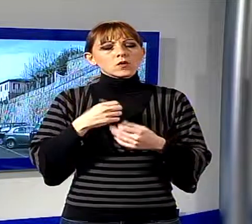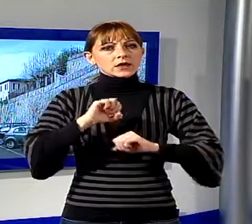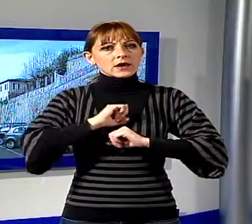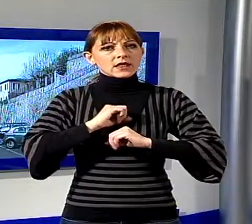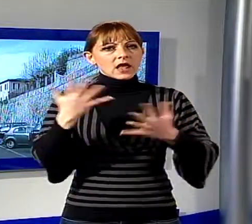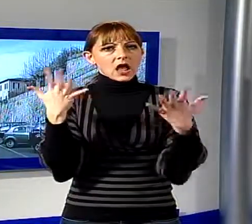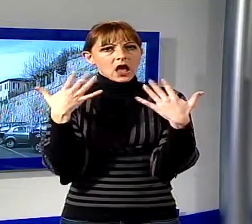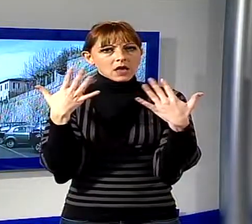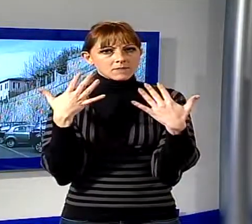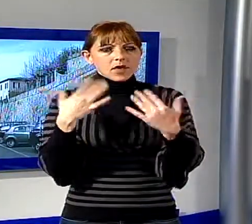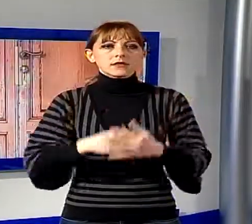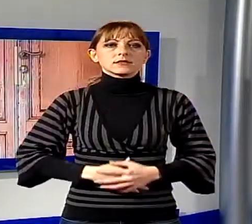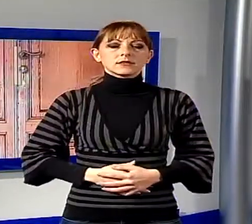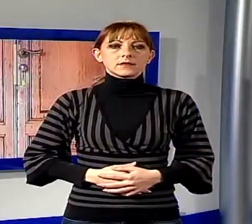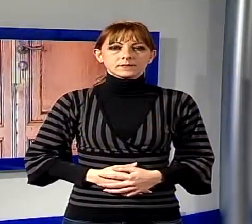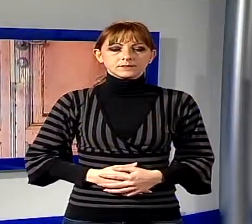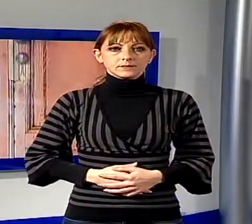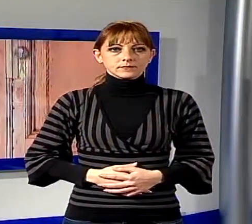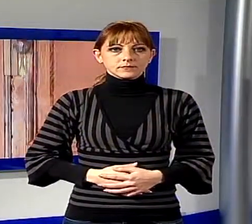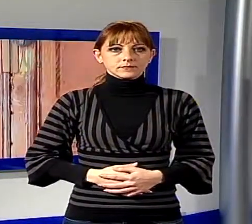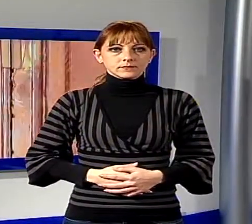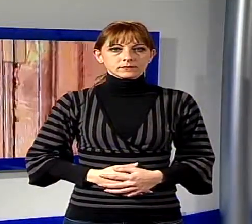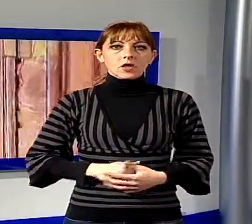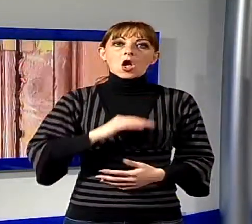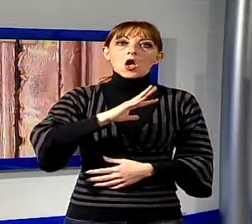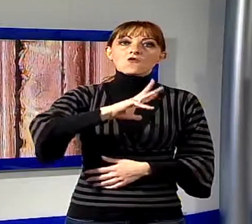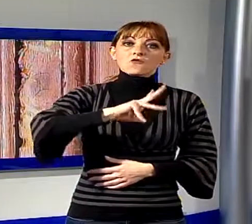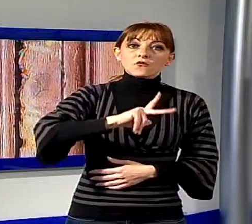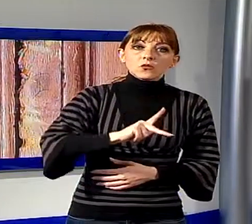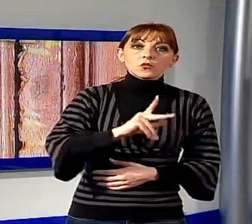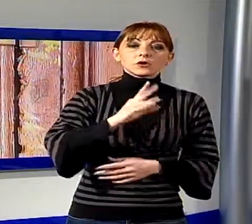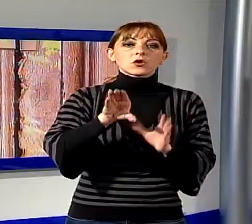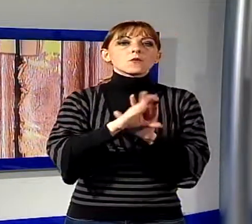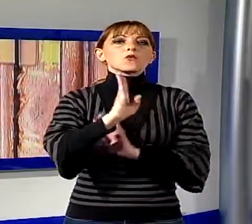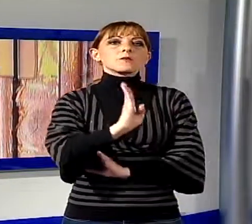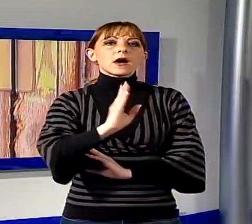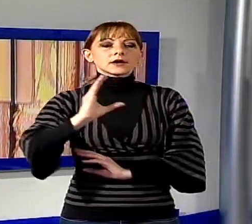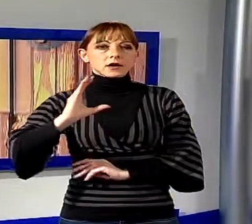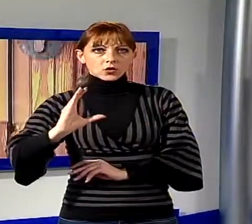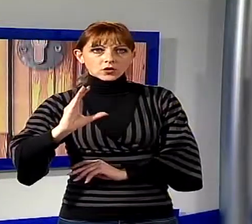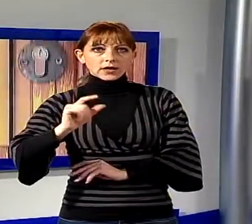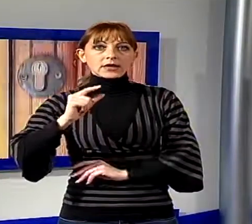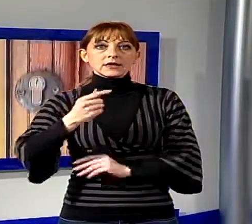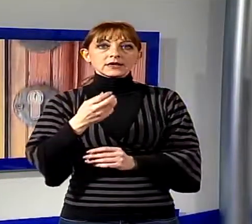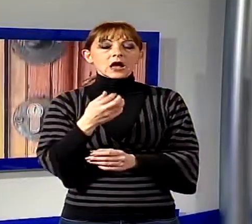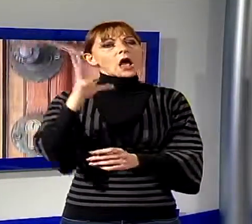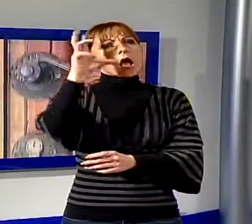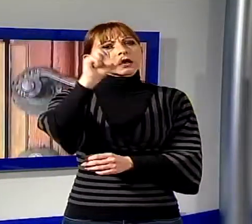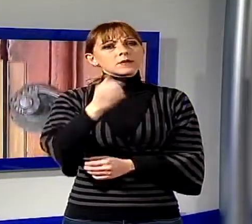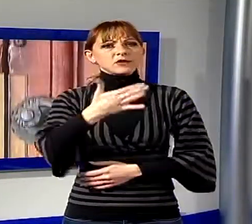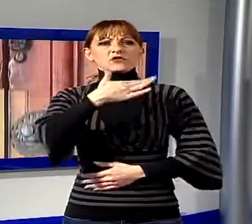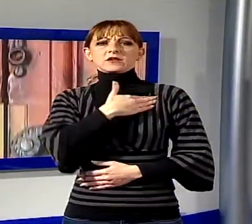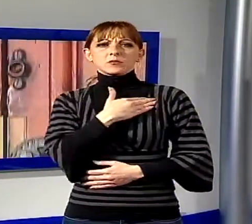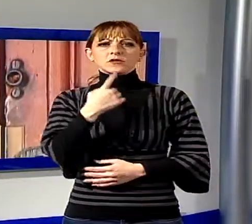3 giorni il caso del raid di furti nei comuni di Barga e Coreglia messo a segno lunedì notte. I militari hanno denunciato un pensionato